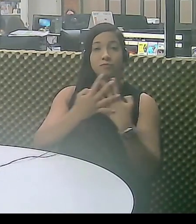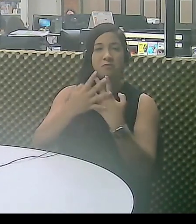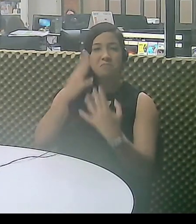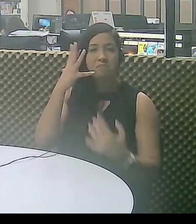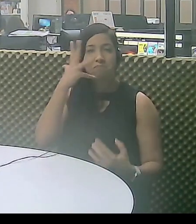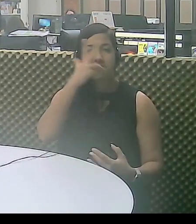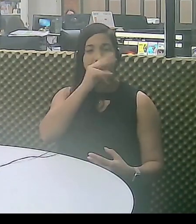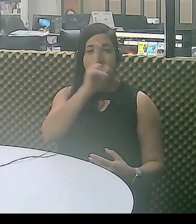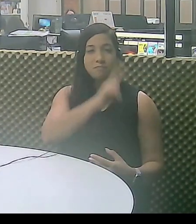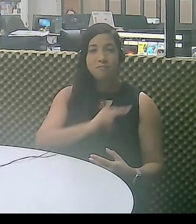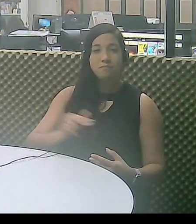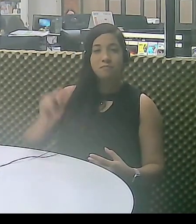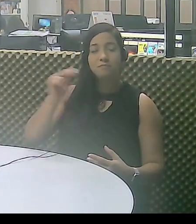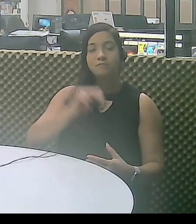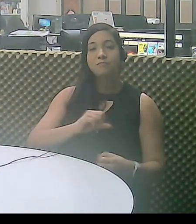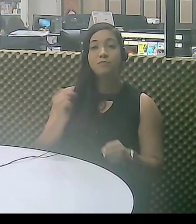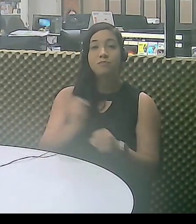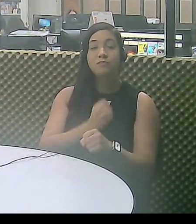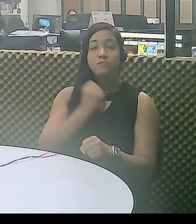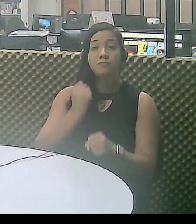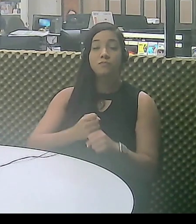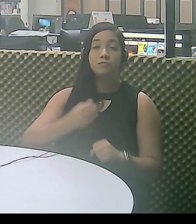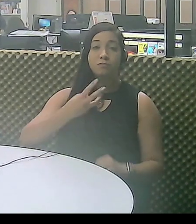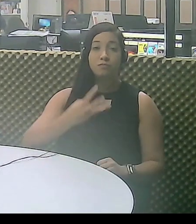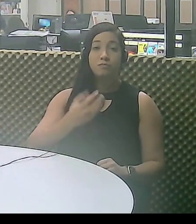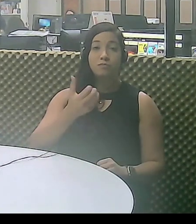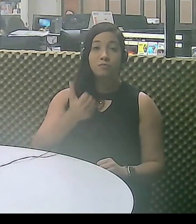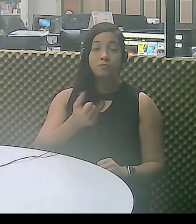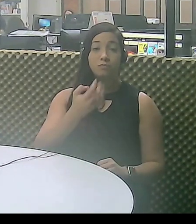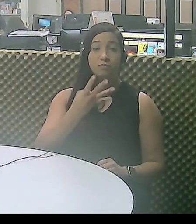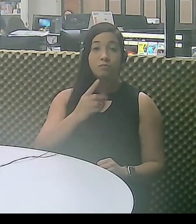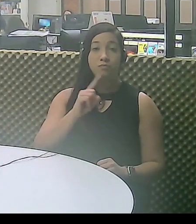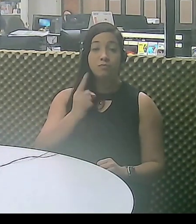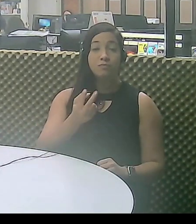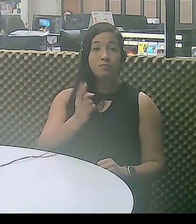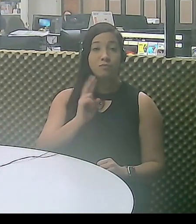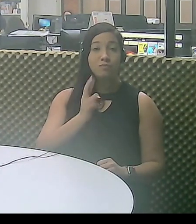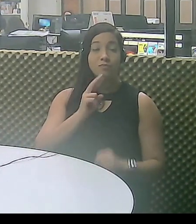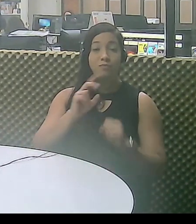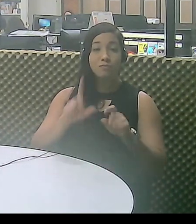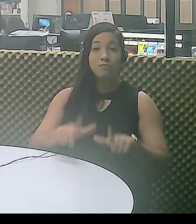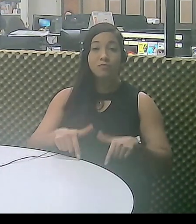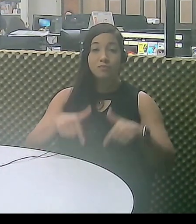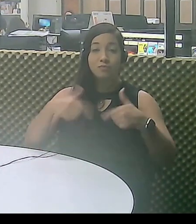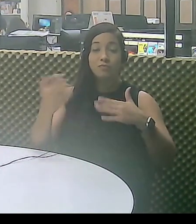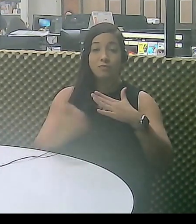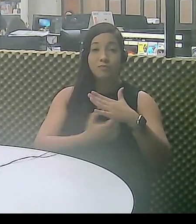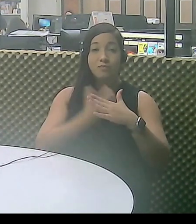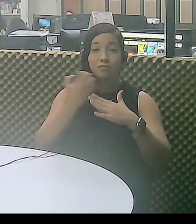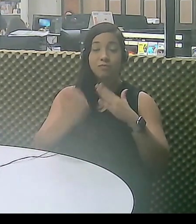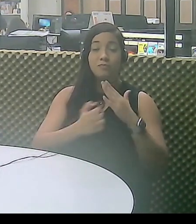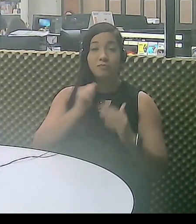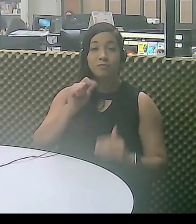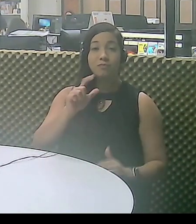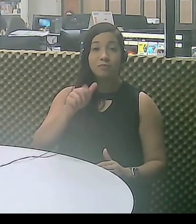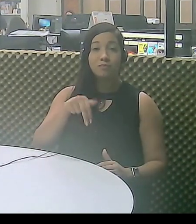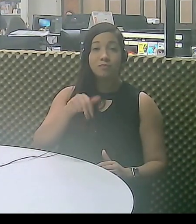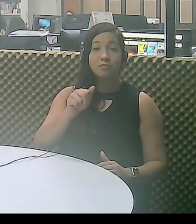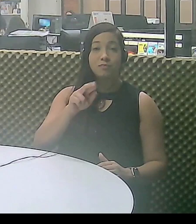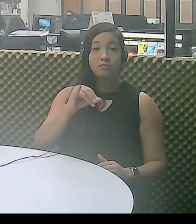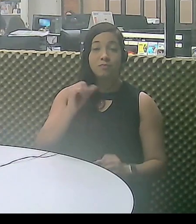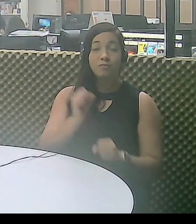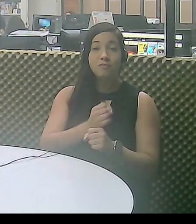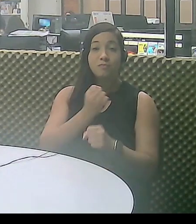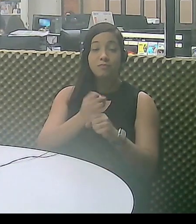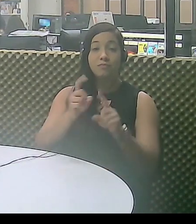visual. As obras, no valor de R$ 314 mil, foram executadas pela empresa Alenari Construções de